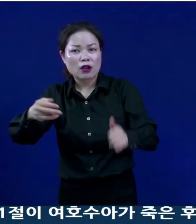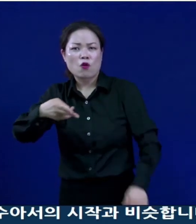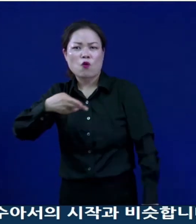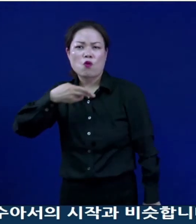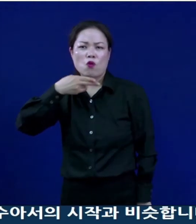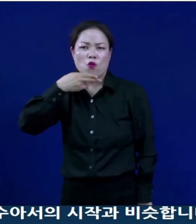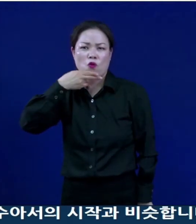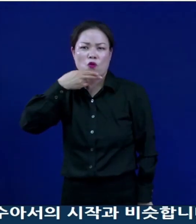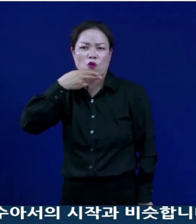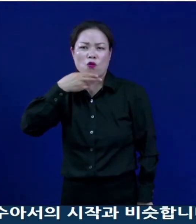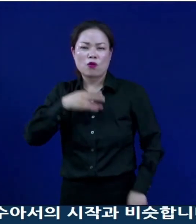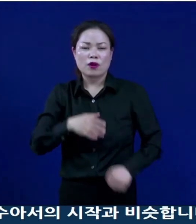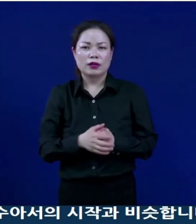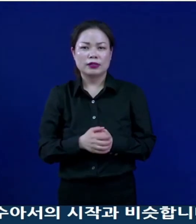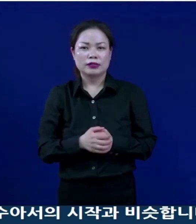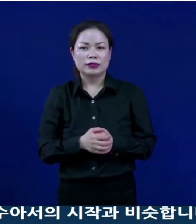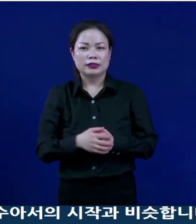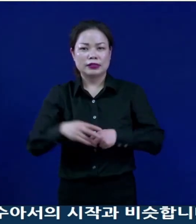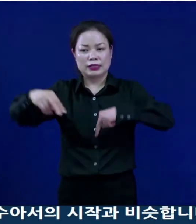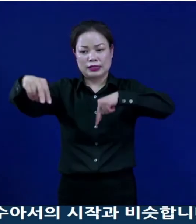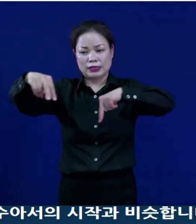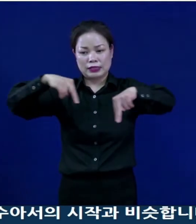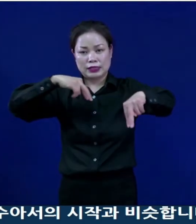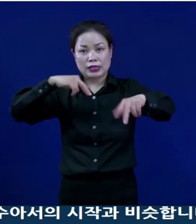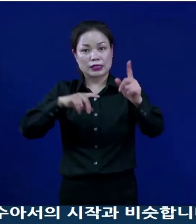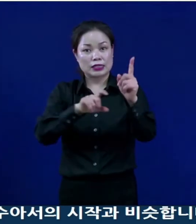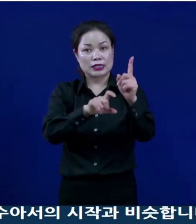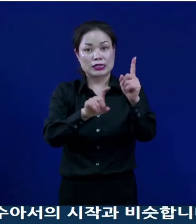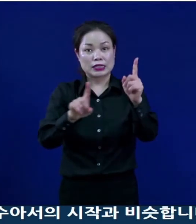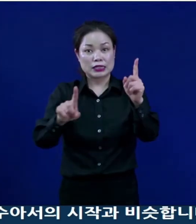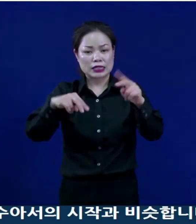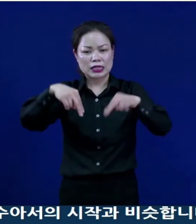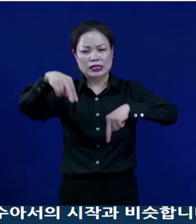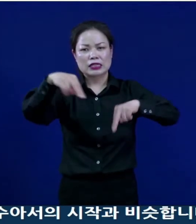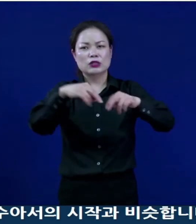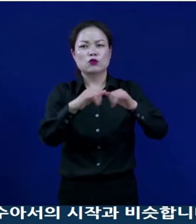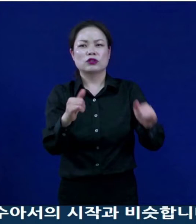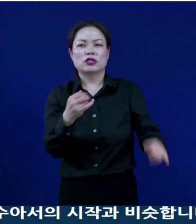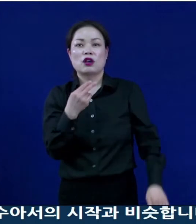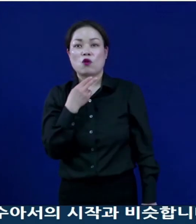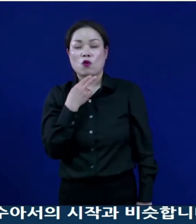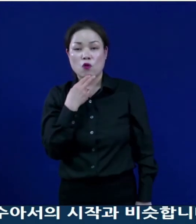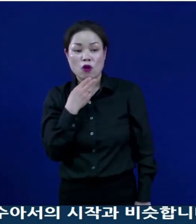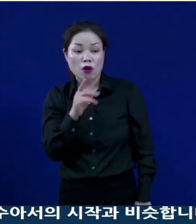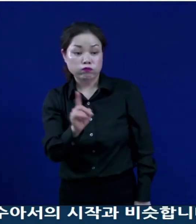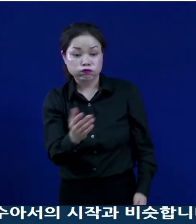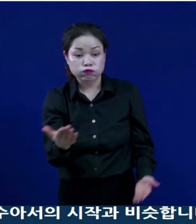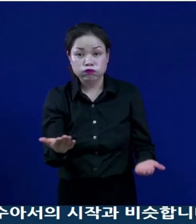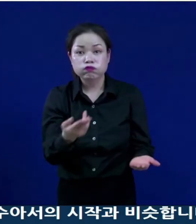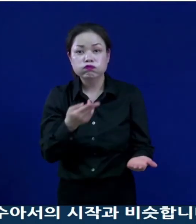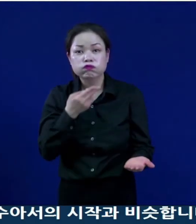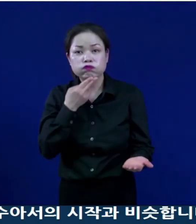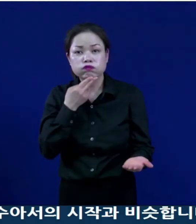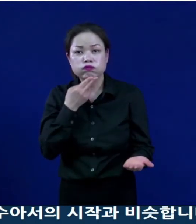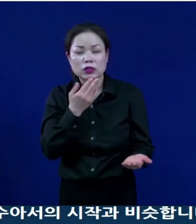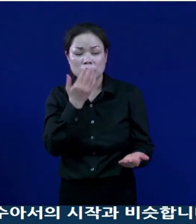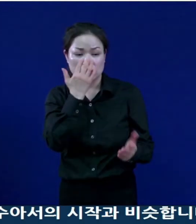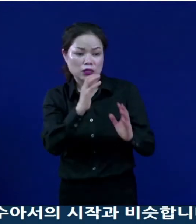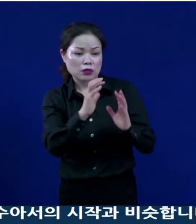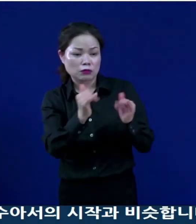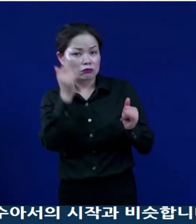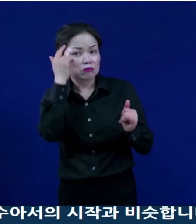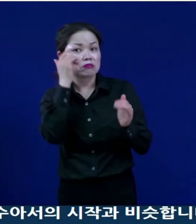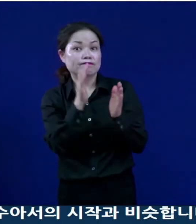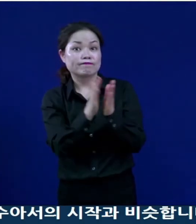없었습니다. 사사기 1장에서는 마치 지도자가 없어도 아무 일 없는 것처럼, 이스라엘 백성이